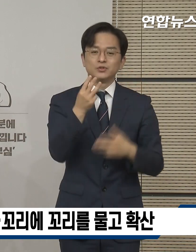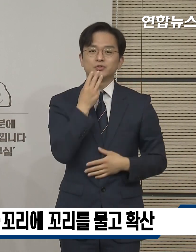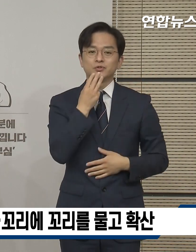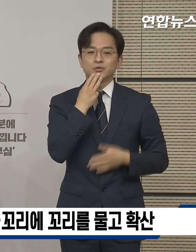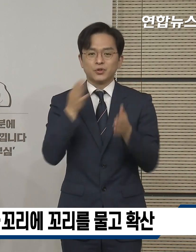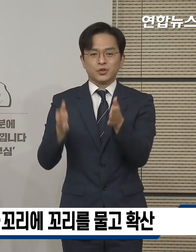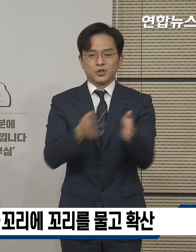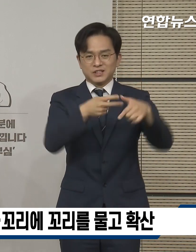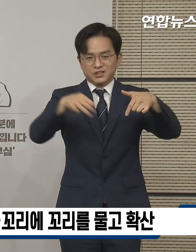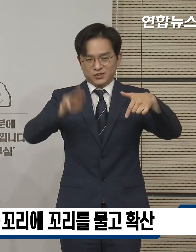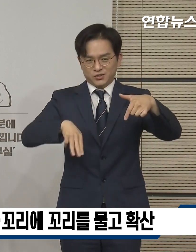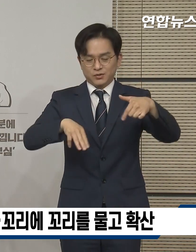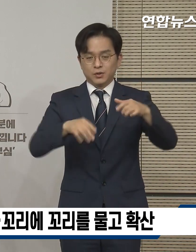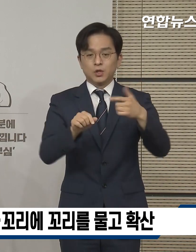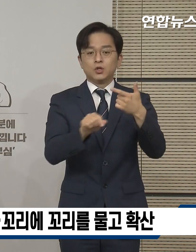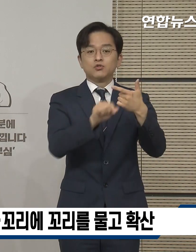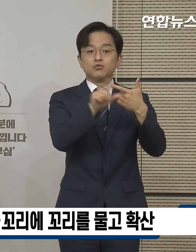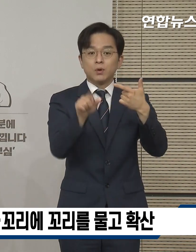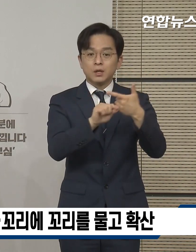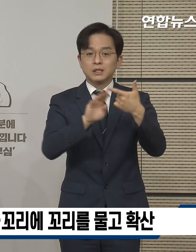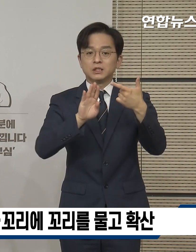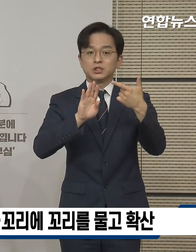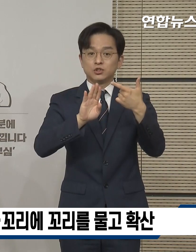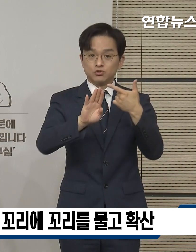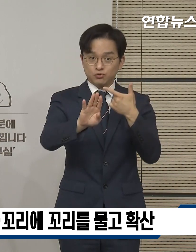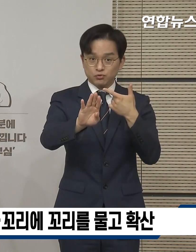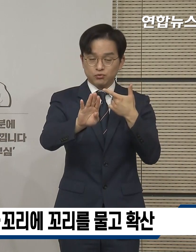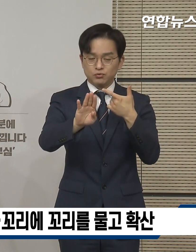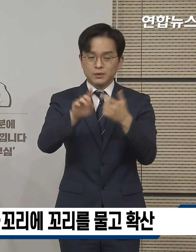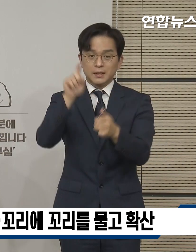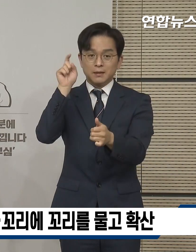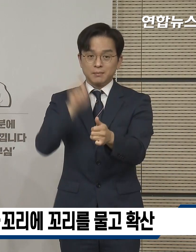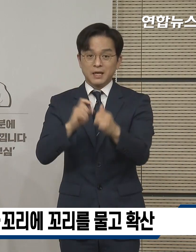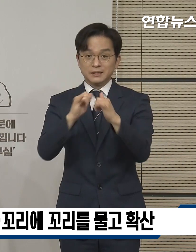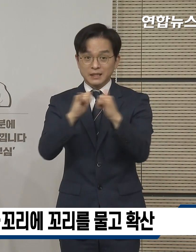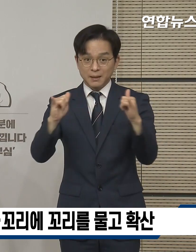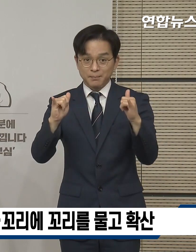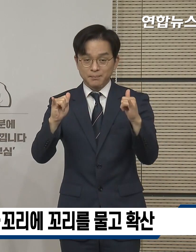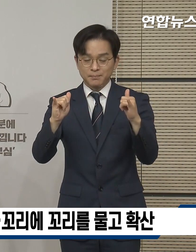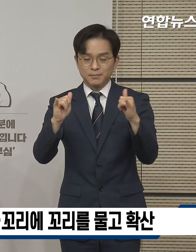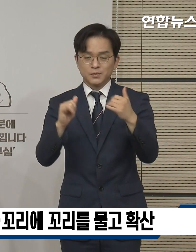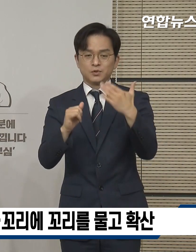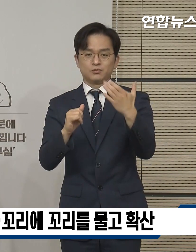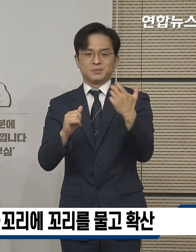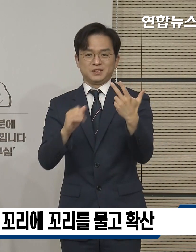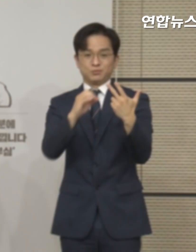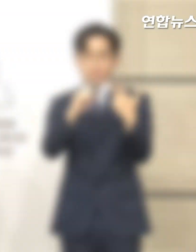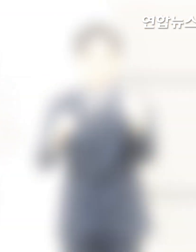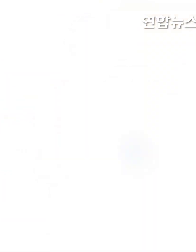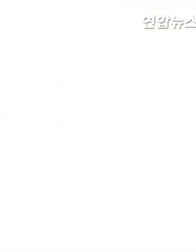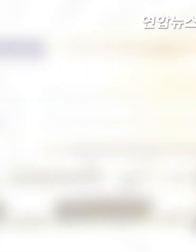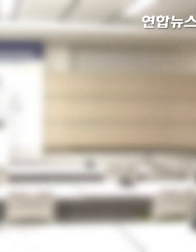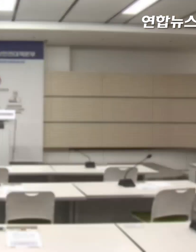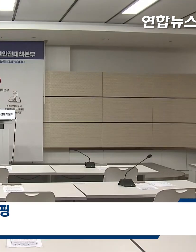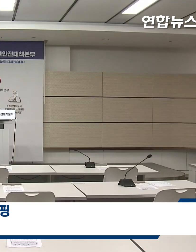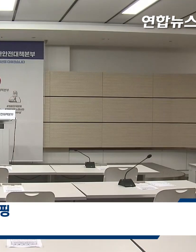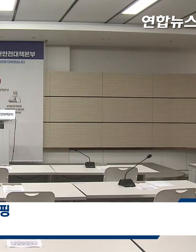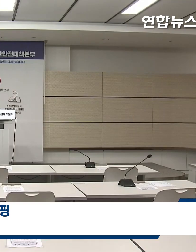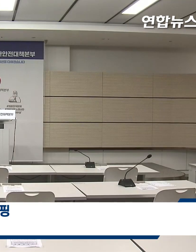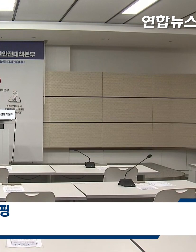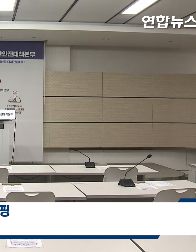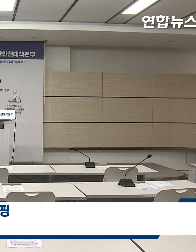6월 이후 지역사회에서 발생한 신규 환자의 약 97%가 수도권에서 발생하였습니다.